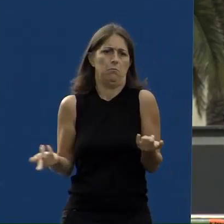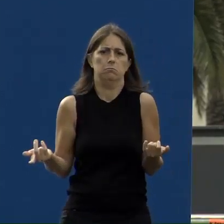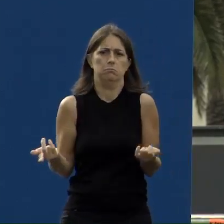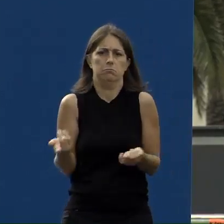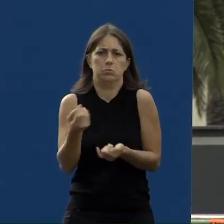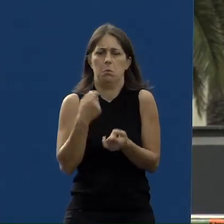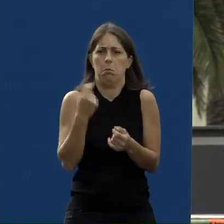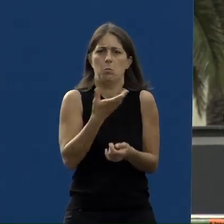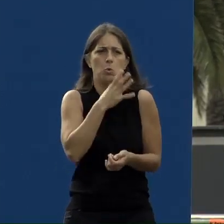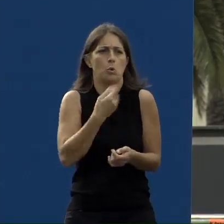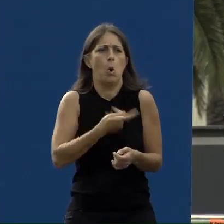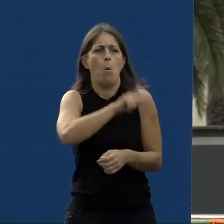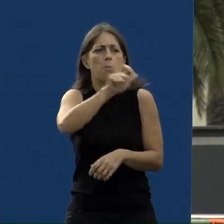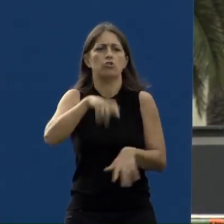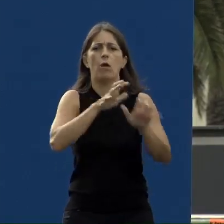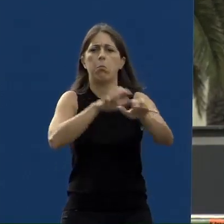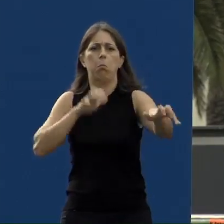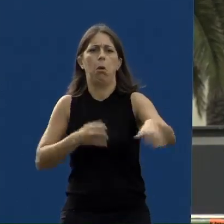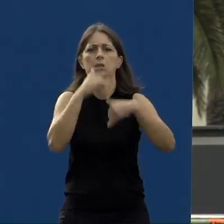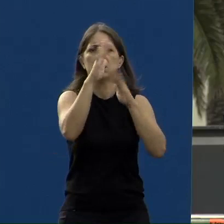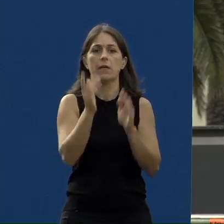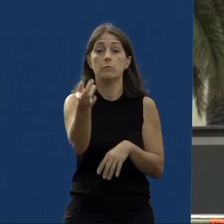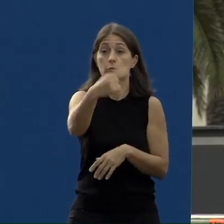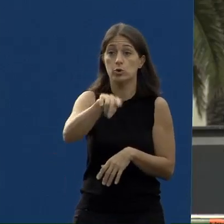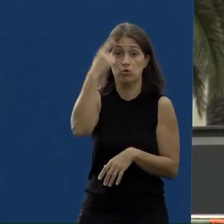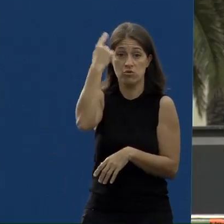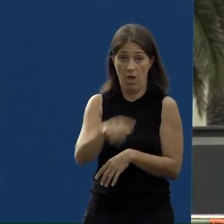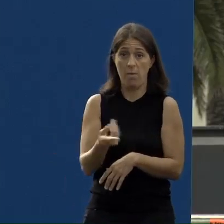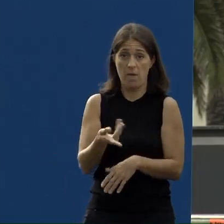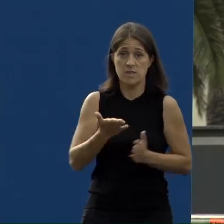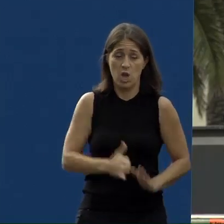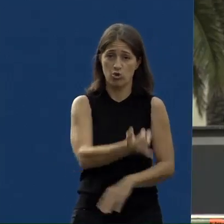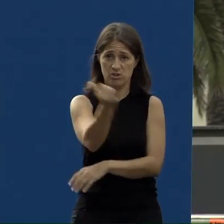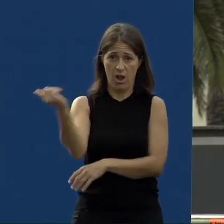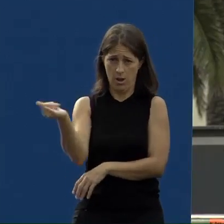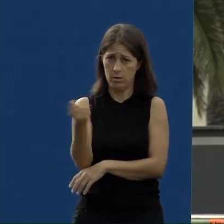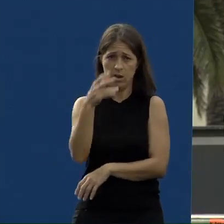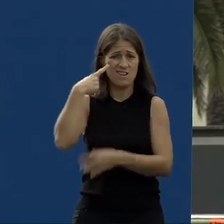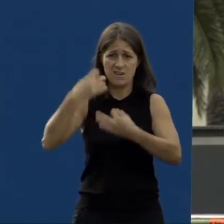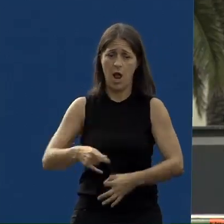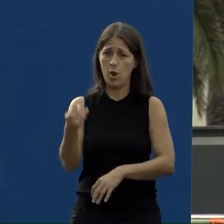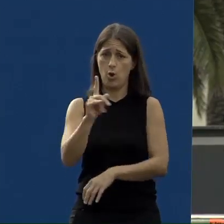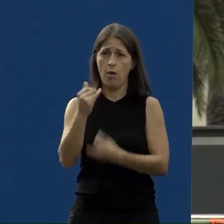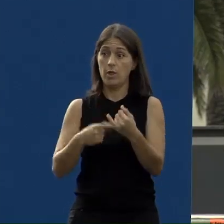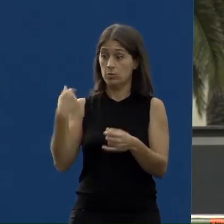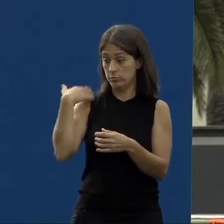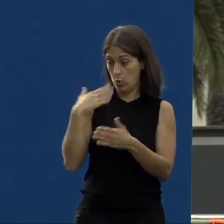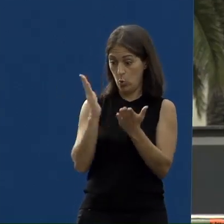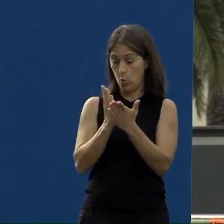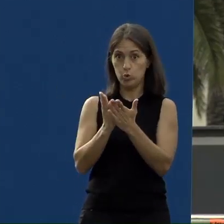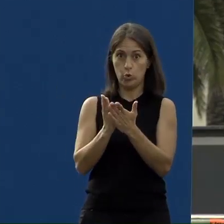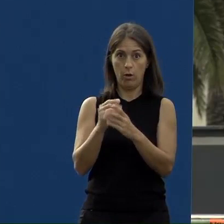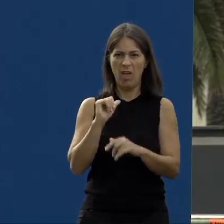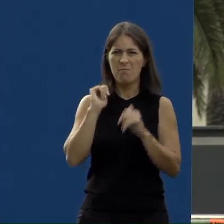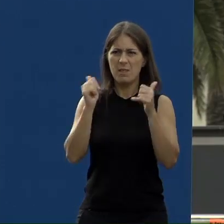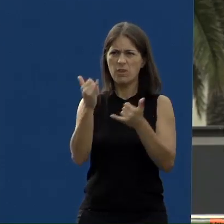tiña impacto porque a maior parte da población estaba atendida, vos, todas as que tedes fillas e fillos, sabedes que iso non é así. Empezamos o curso escolar esta semana e